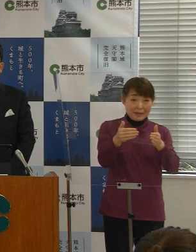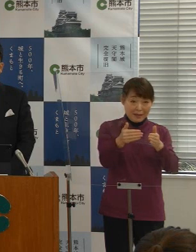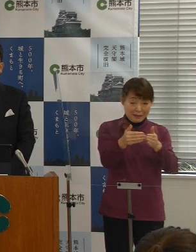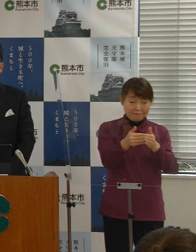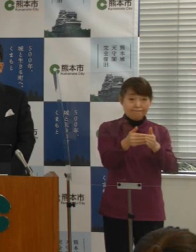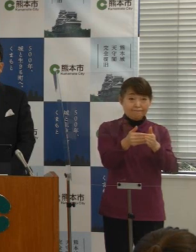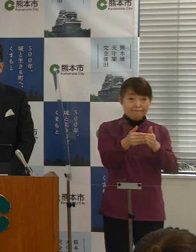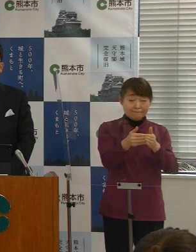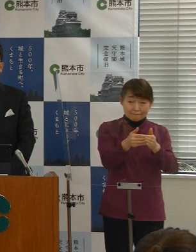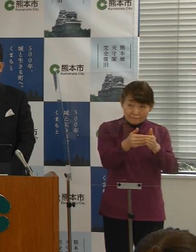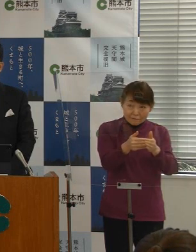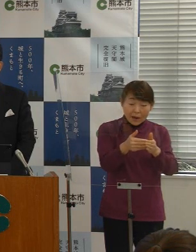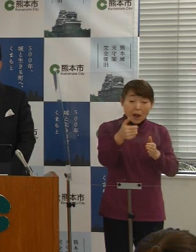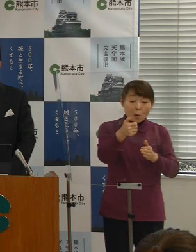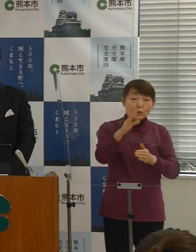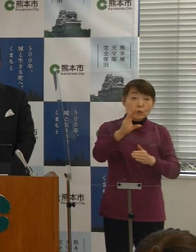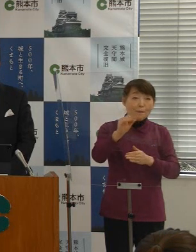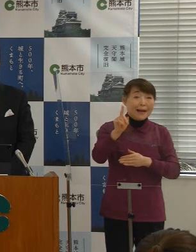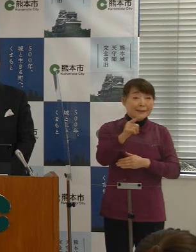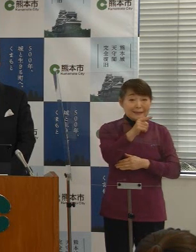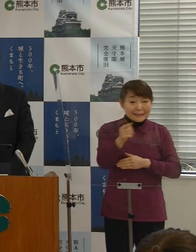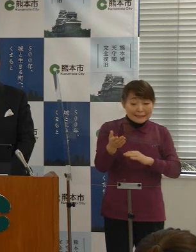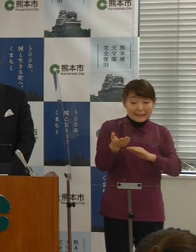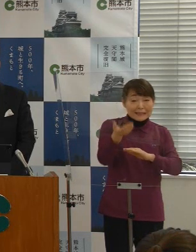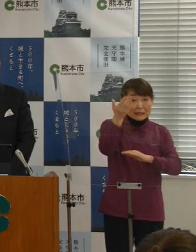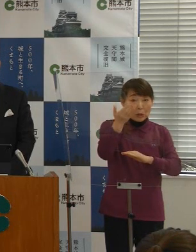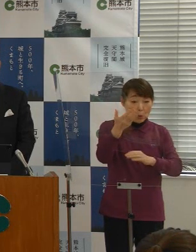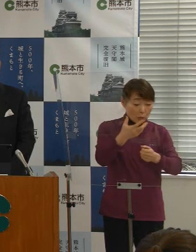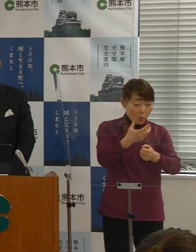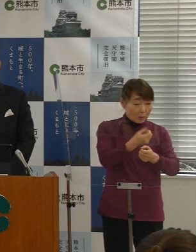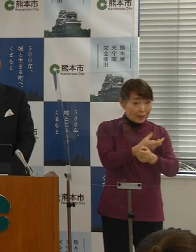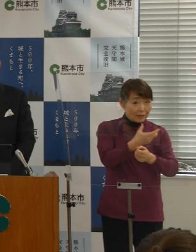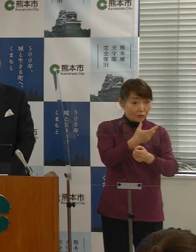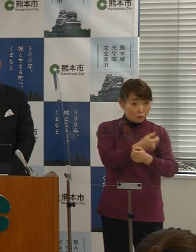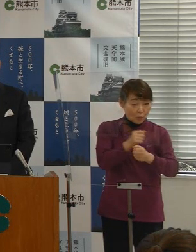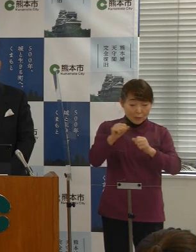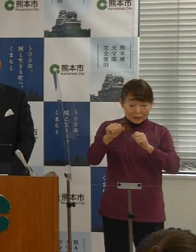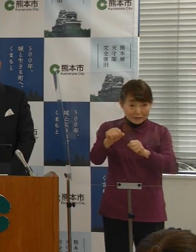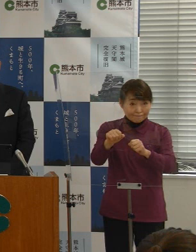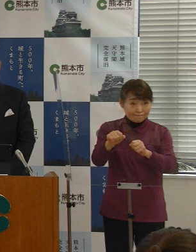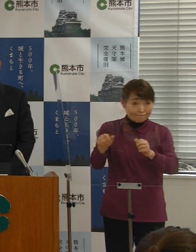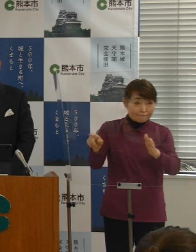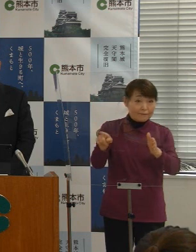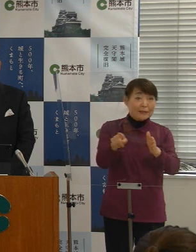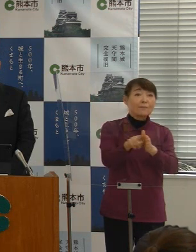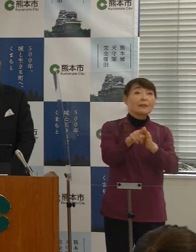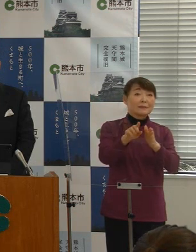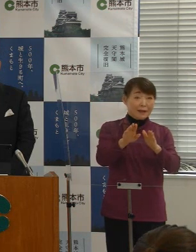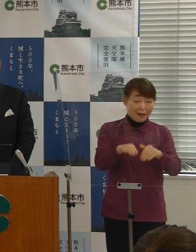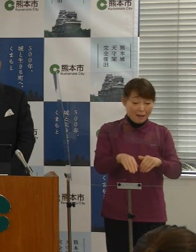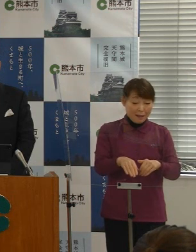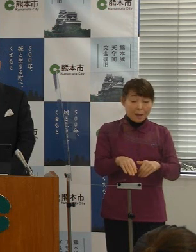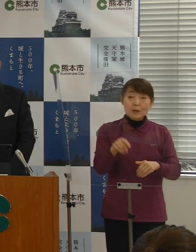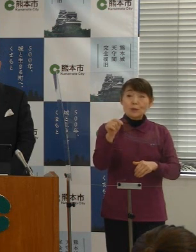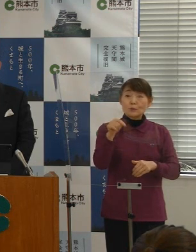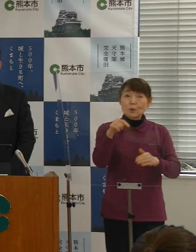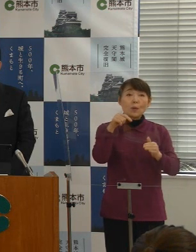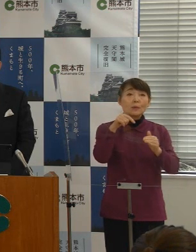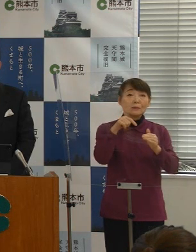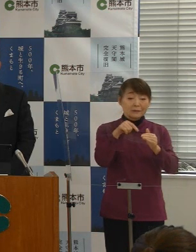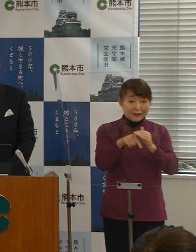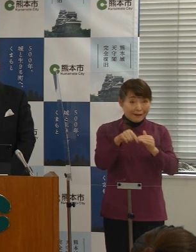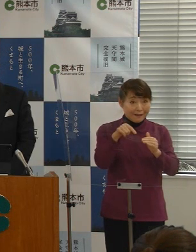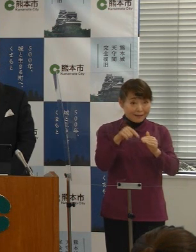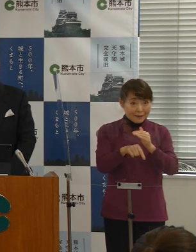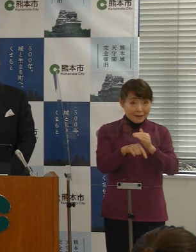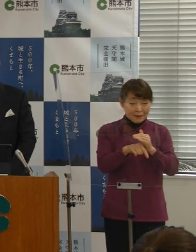う50万人以上の方の接種を行ってきたわけでありますので、そういう意味で、そういう中でもですね、大